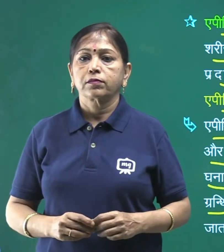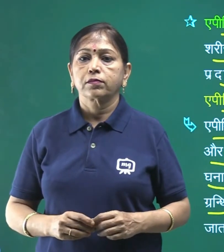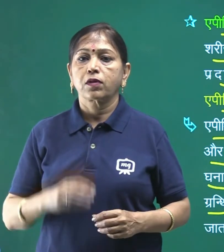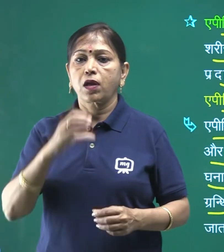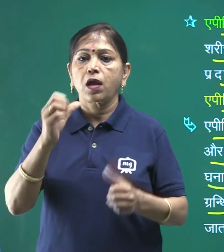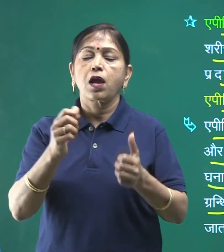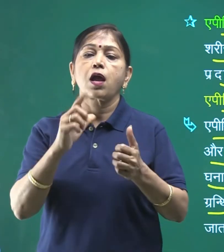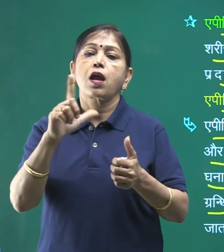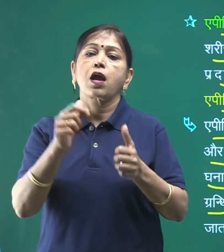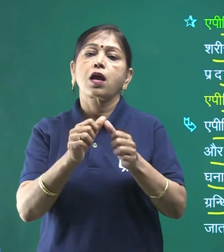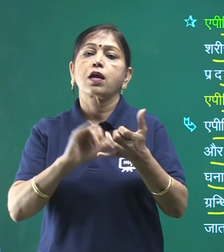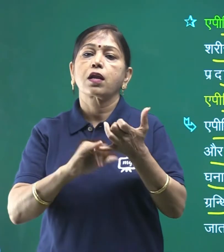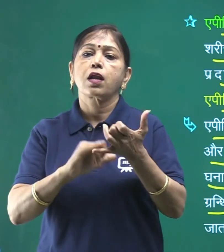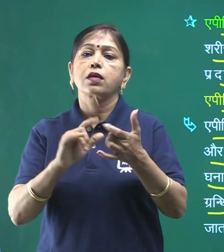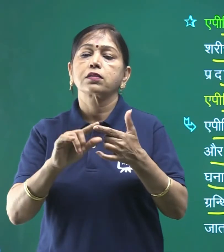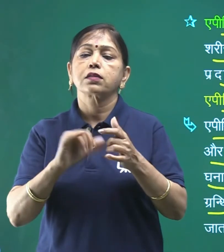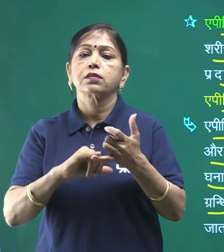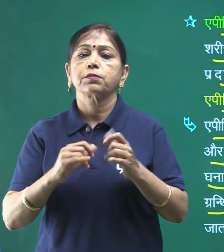श्रेणियों में